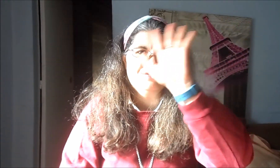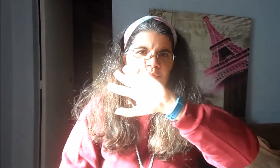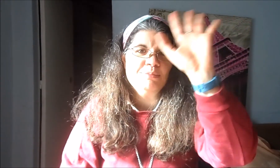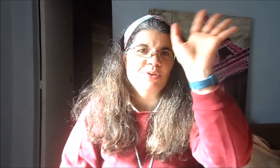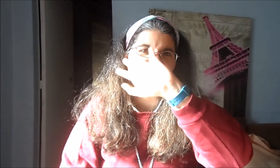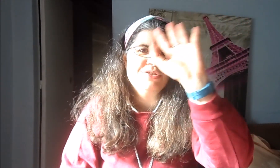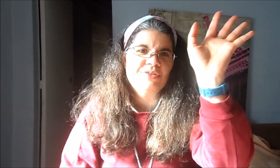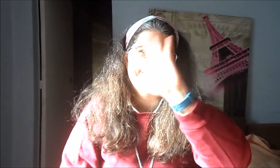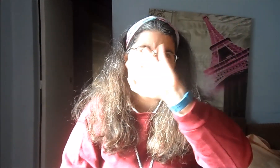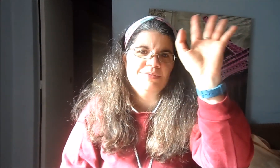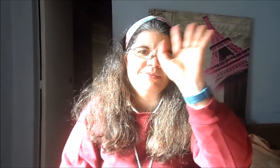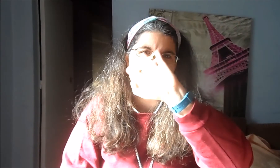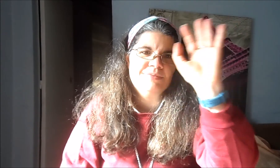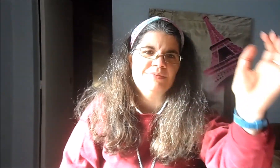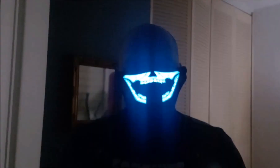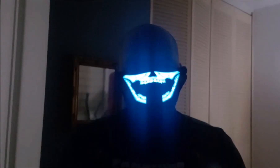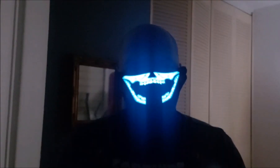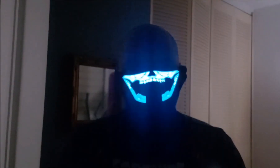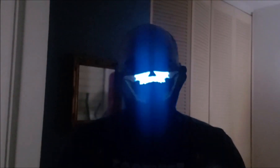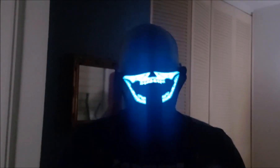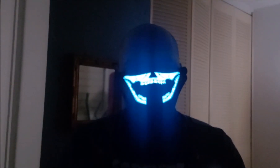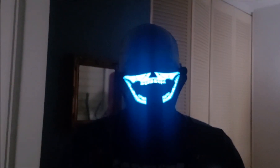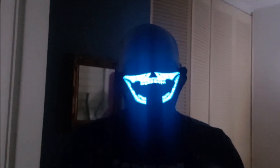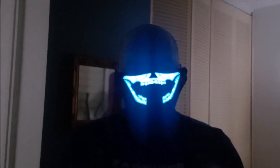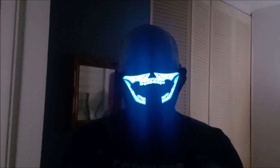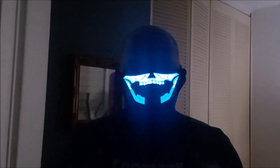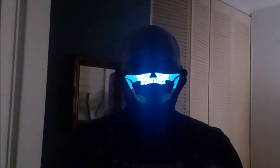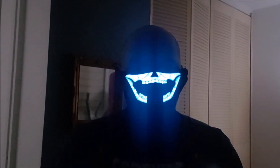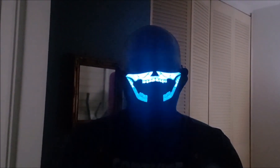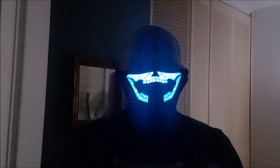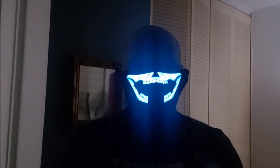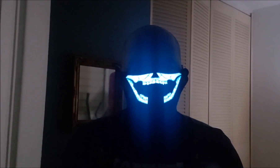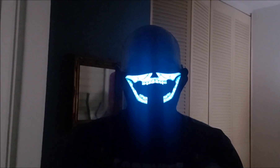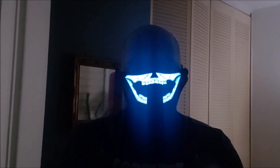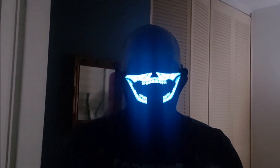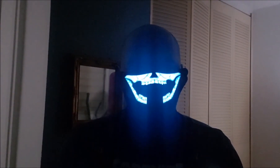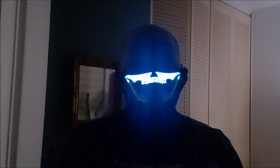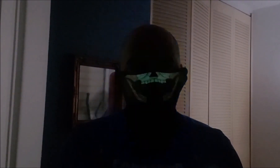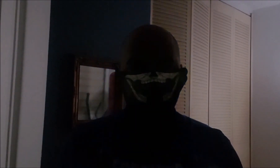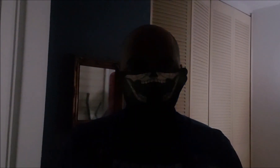¡Nos vemos! Recuerda suscribirte y activar la campanita.